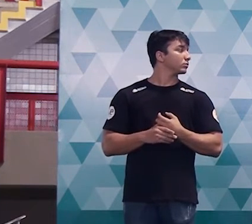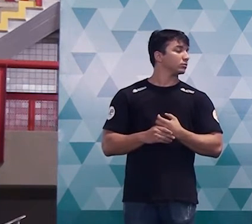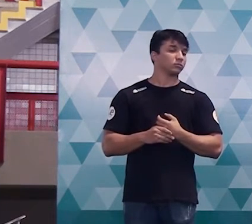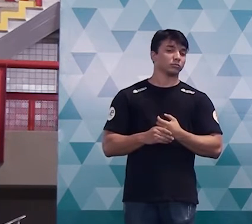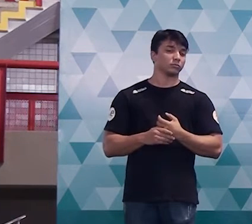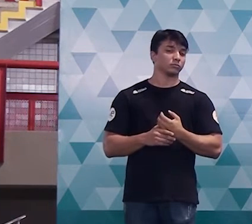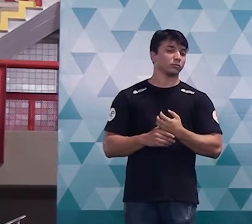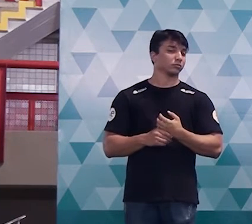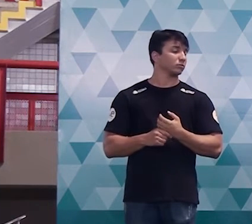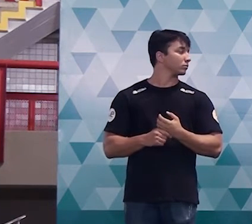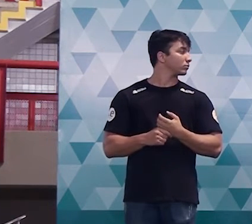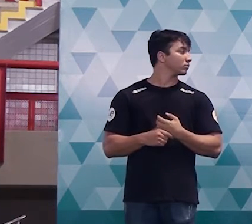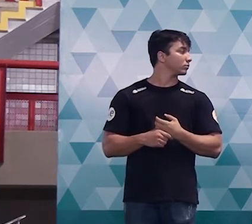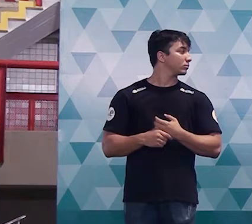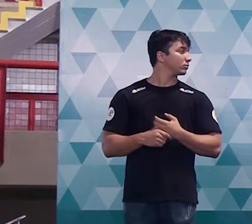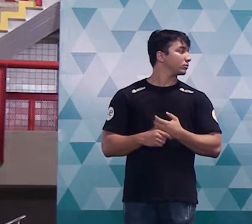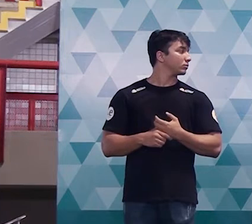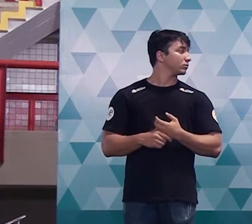branco.